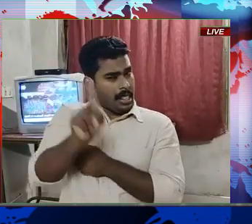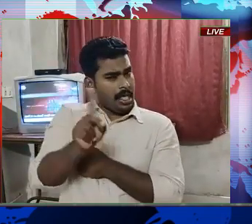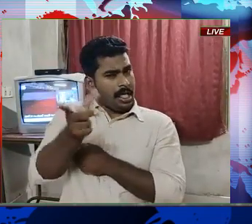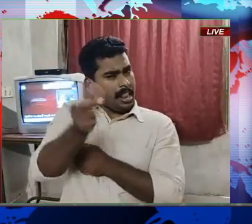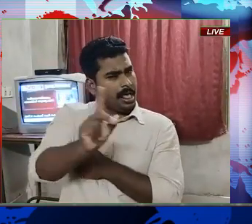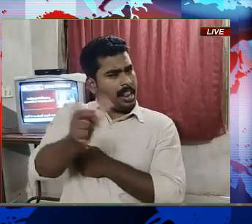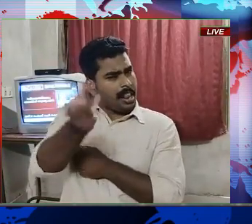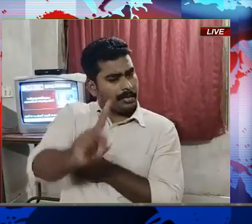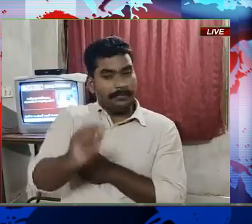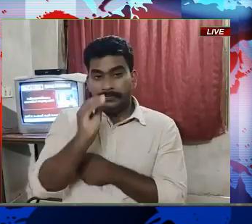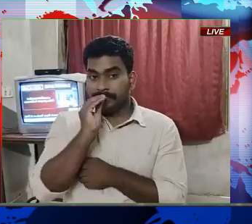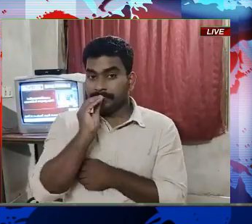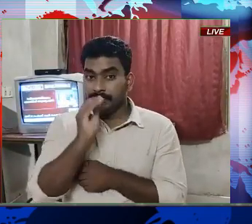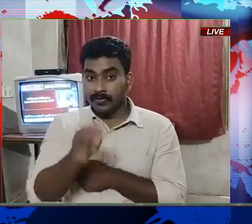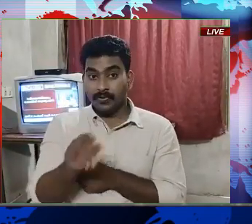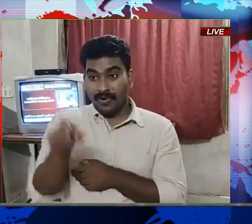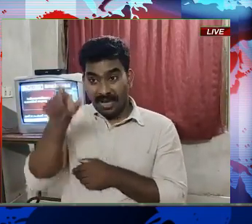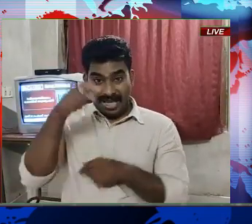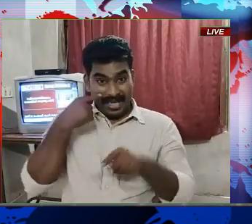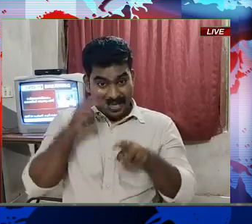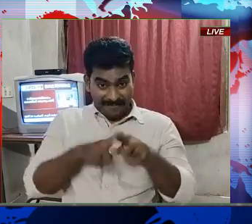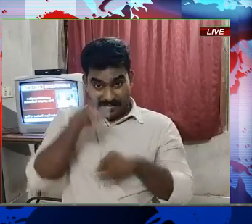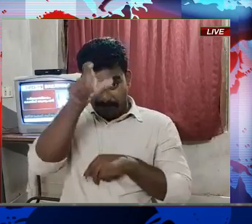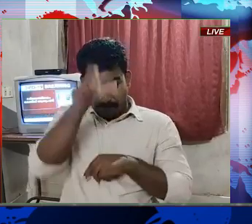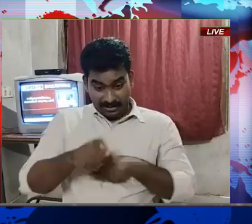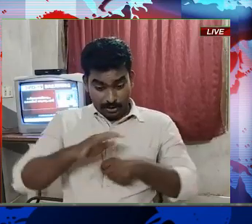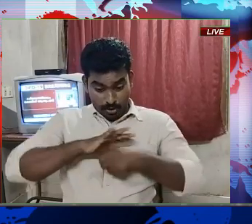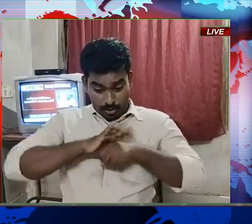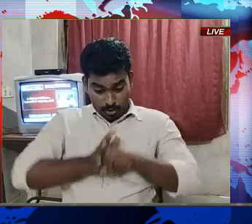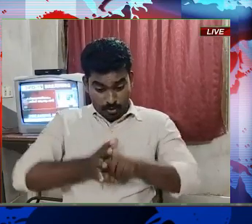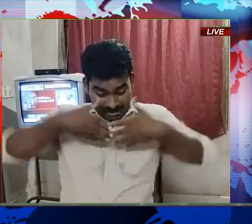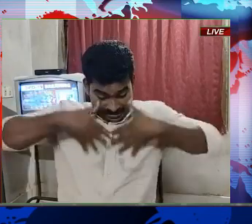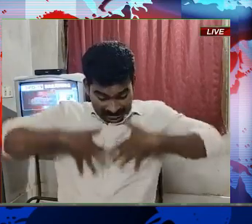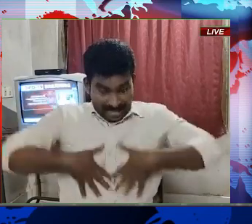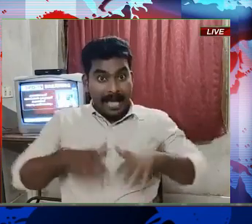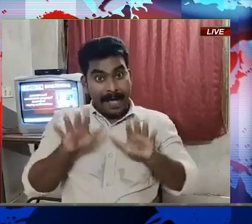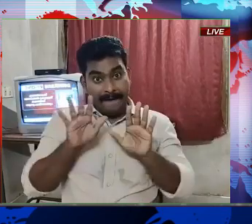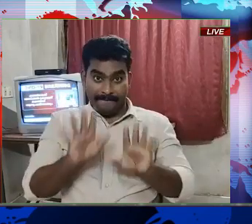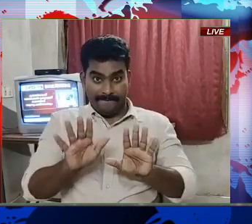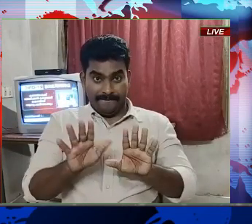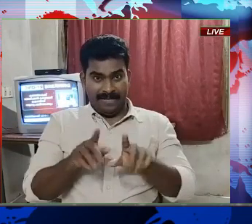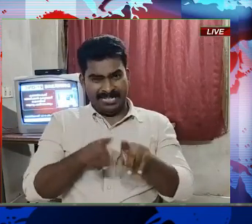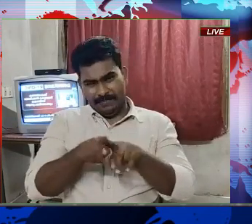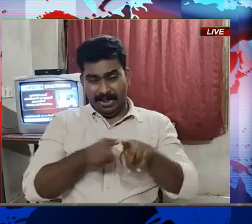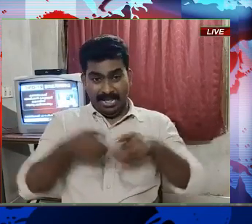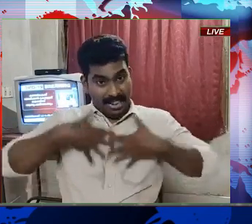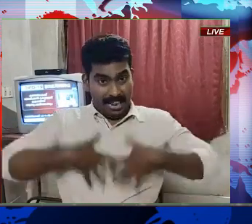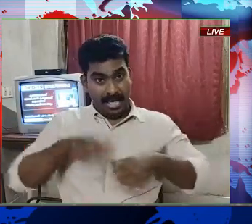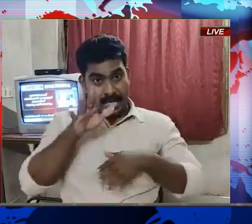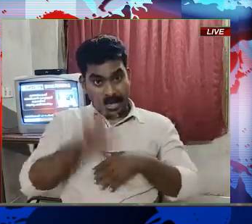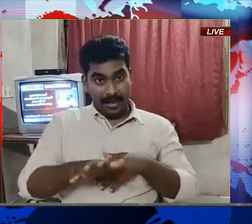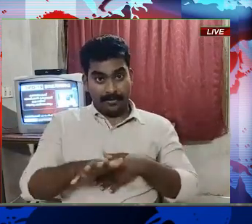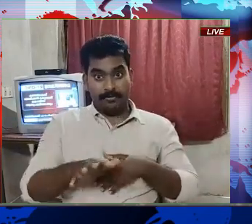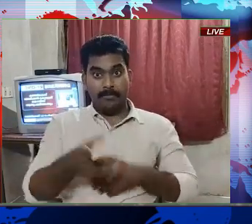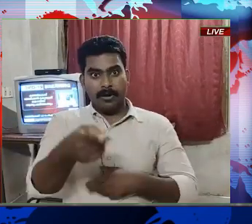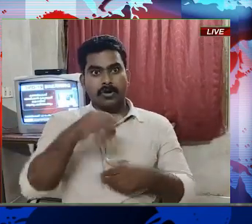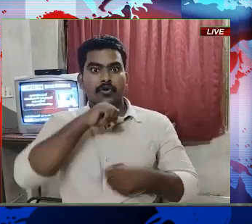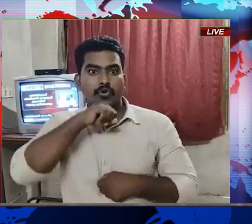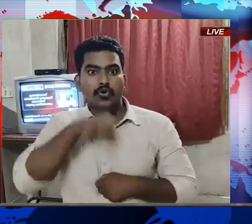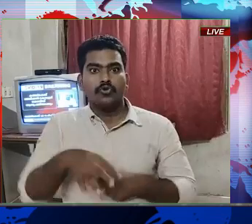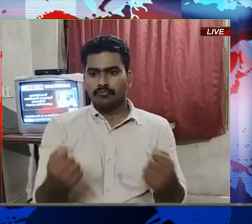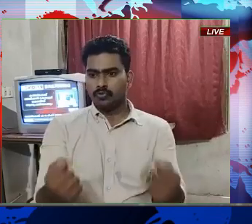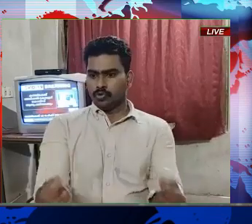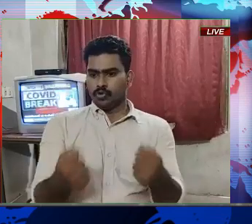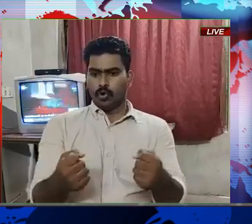എന്തെങ്കിലും നമുക്ക് കിട്ടിയിട്ടുണ്ടോ? ഇവർ പങ്കെടുത്തതിനെ പറ്റിയുള്ള പൂർണ്ണ വിവരം നമ്മുടെ കയ്യിൽ ഇപ്പോൾ ഉണ്ട്. അതുമായി ബന്ധപ്പെട്ടുള്ള അവർ